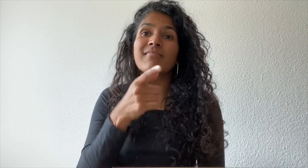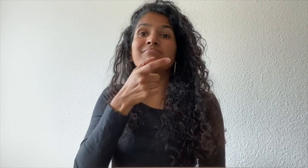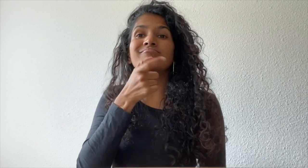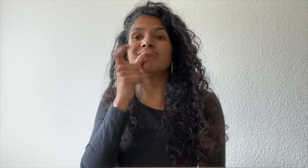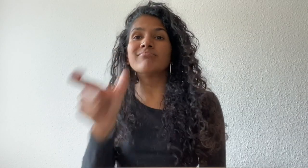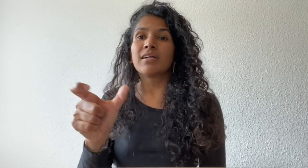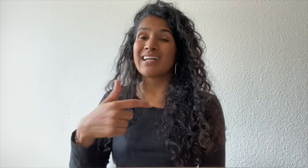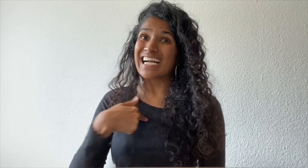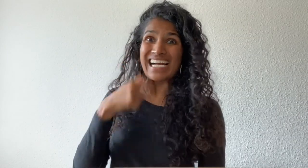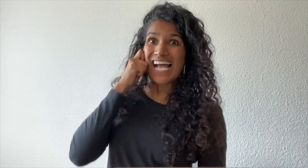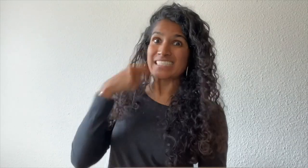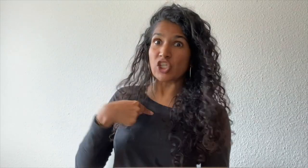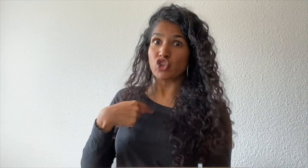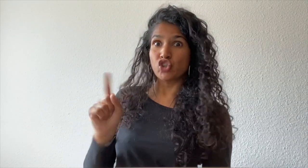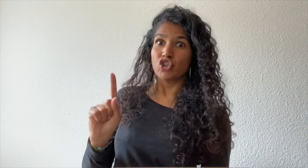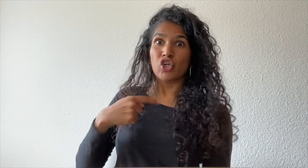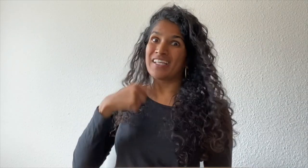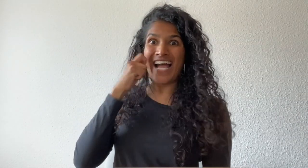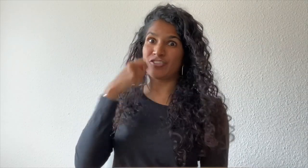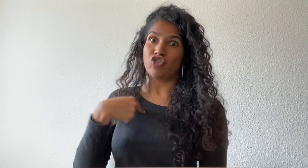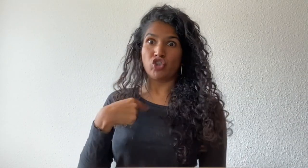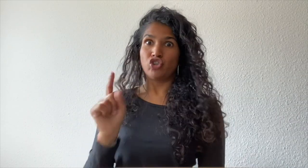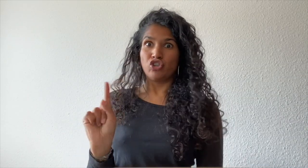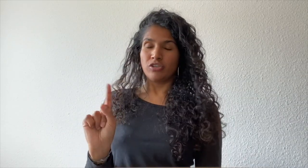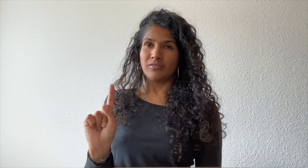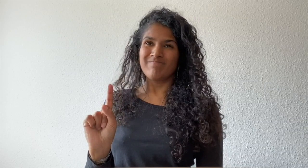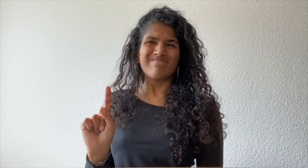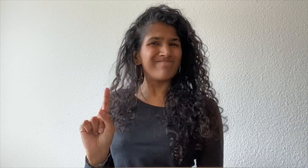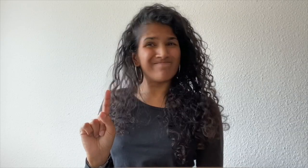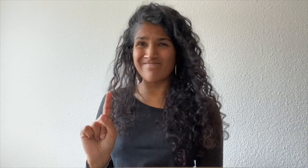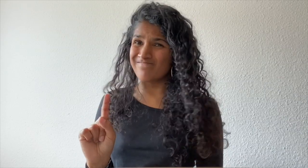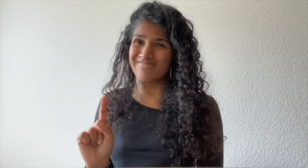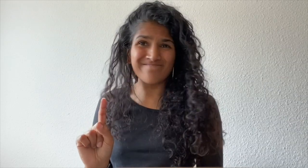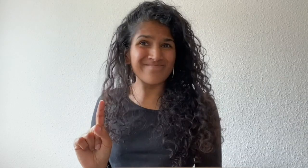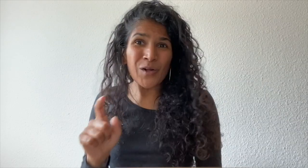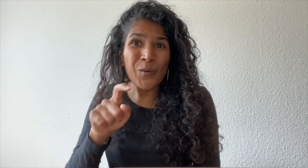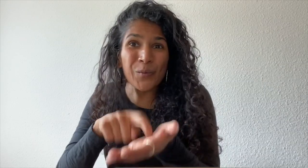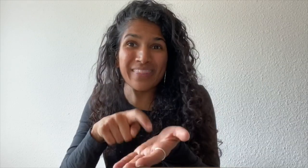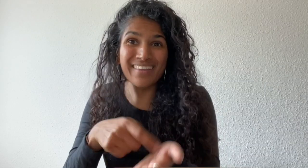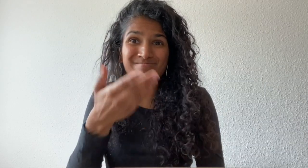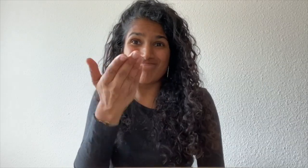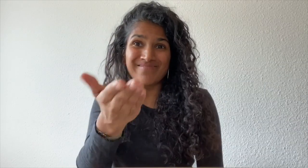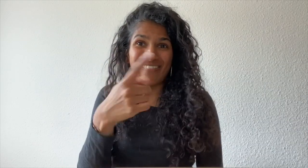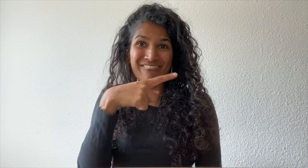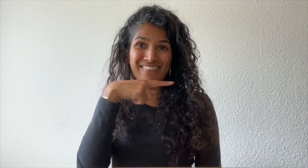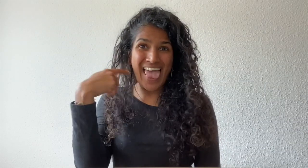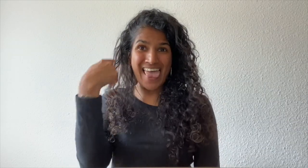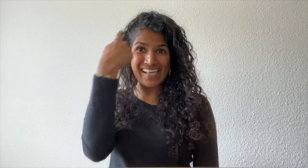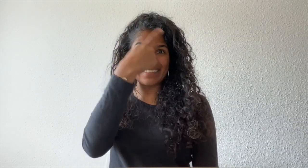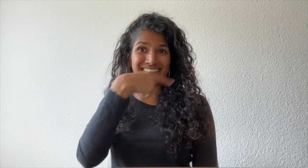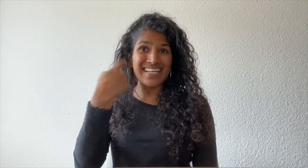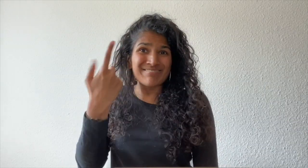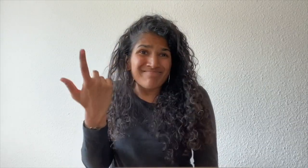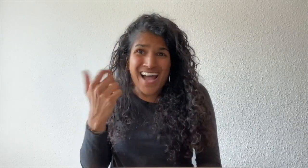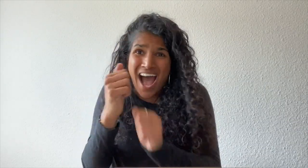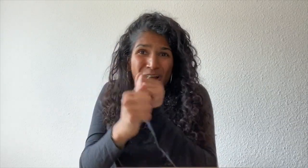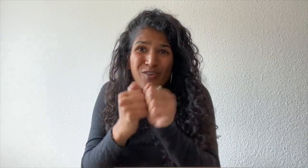geben. Hallo, ihr weißen Leute, hört bitte auf zu sagen, ich bin kein Rassist. Es ist nun mal